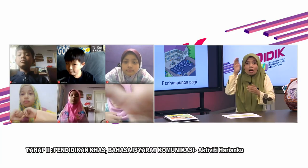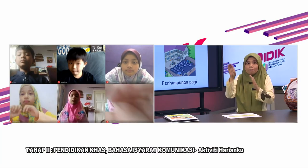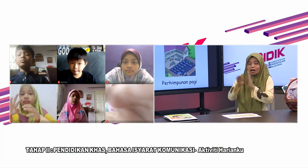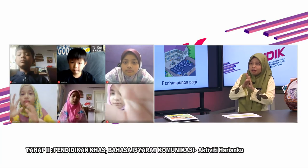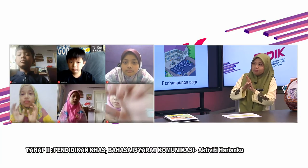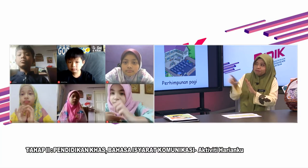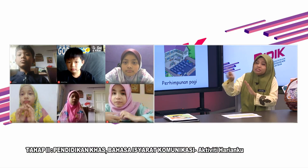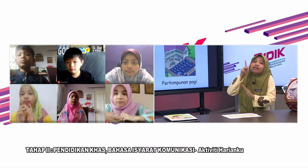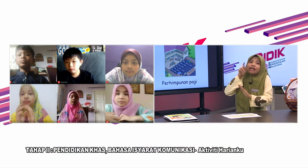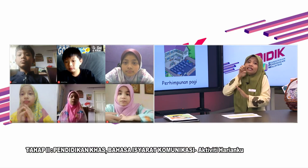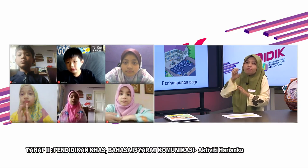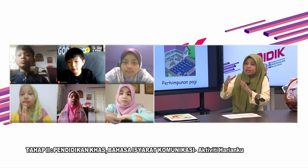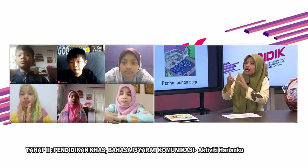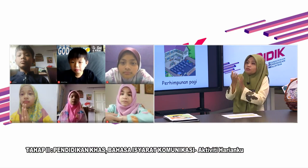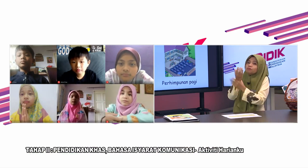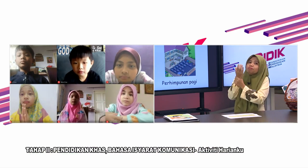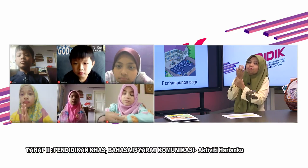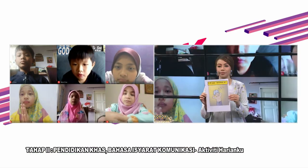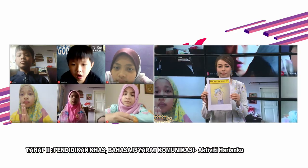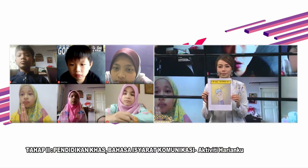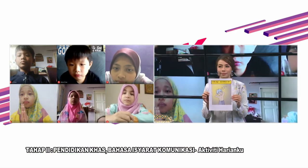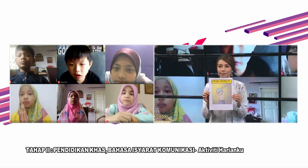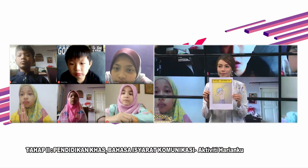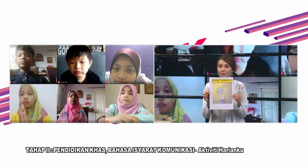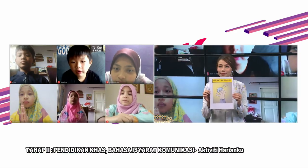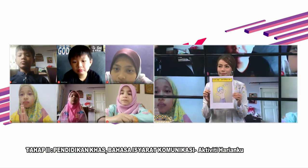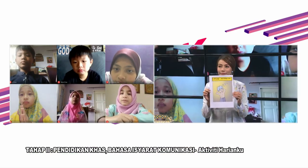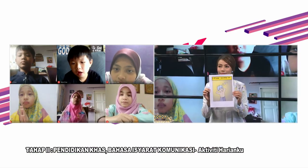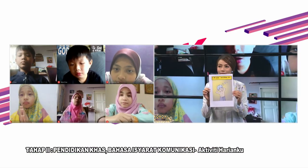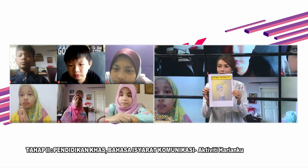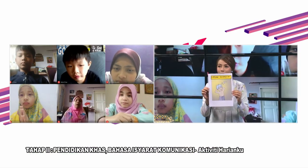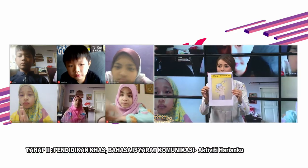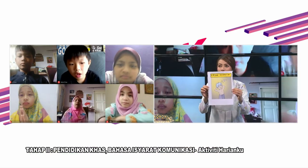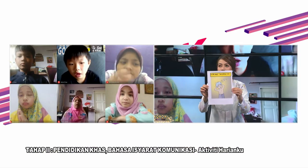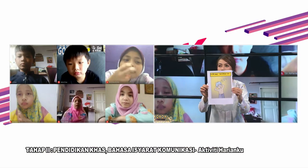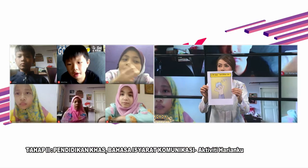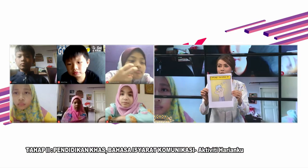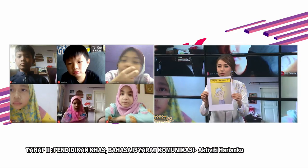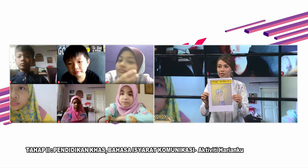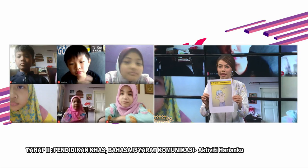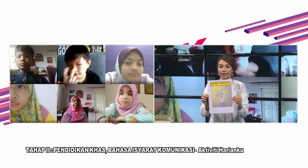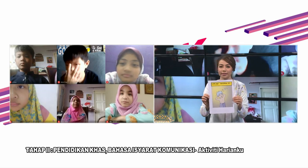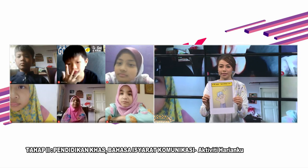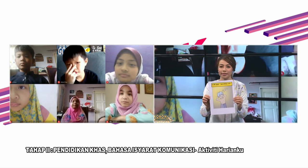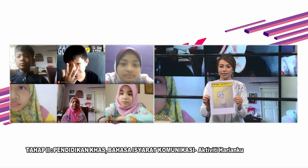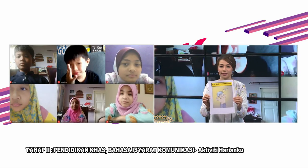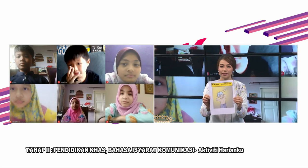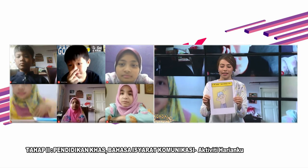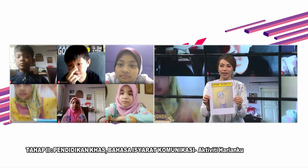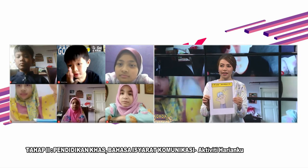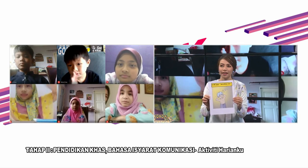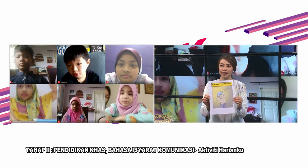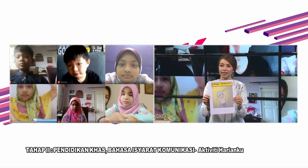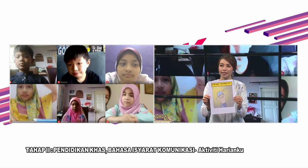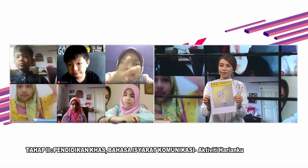Tengok gambar yang Kak Eli pegang tu. Nampak tak? Tak nampak. Tak nampak. Kena zoom sikit.